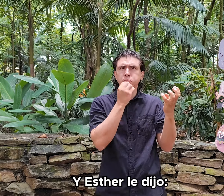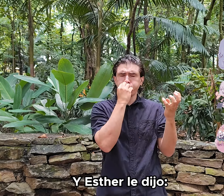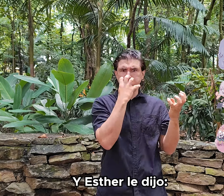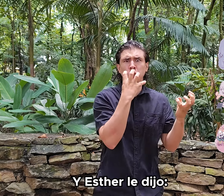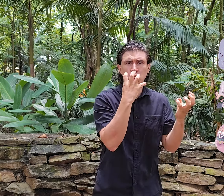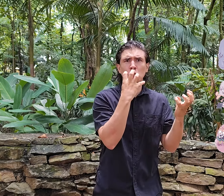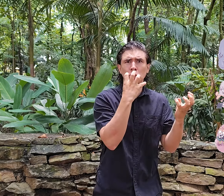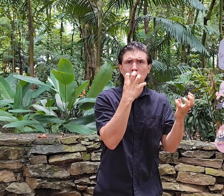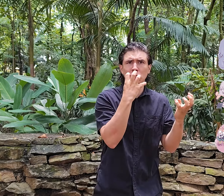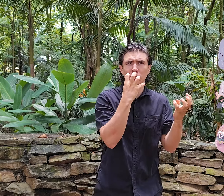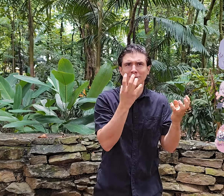dijo